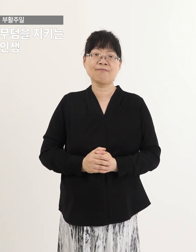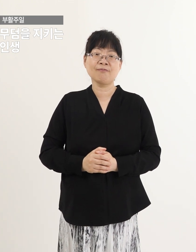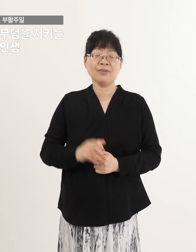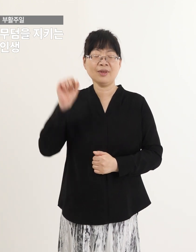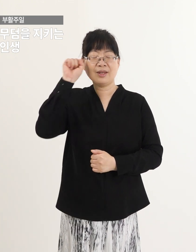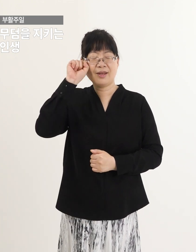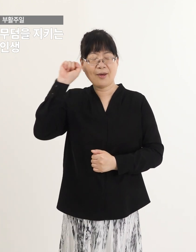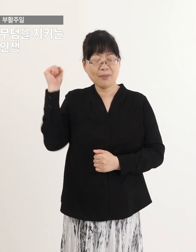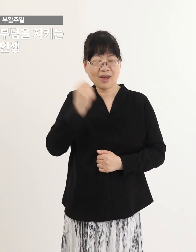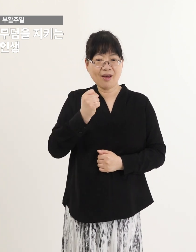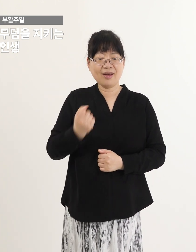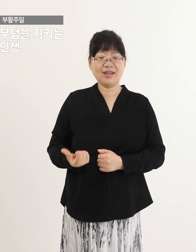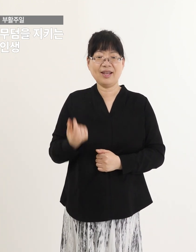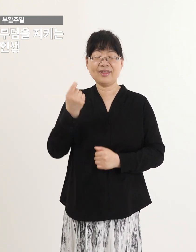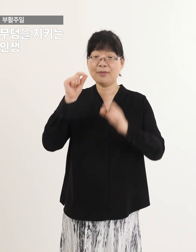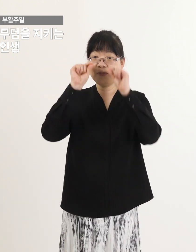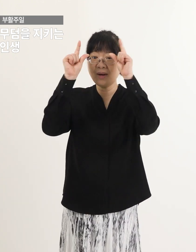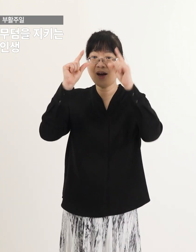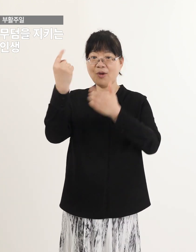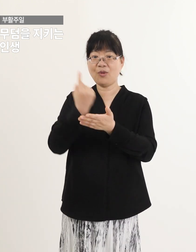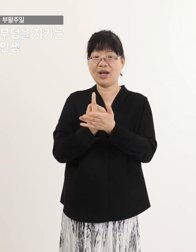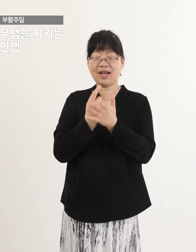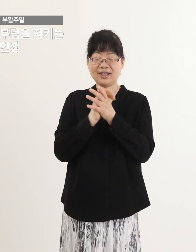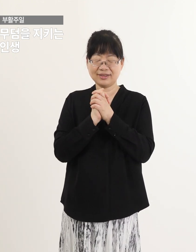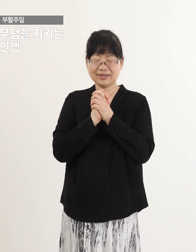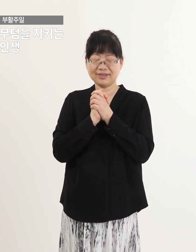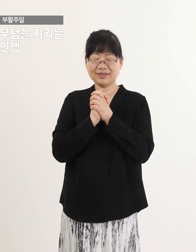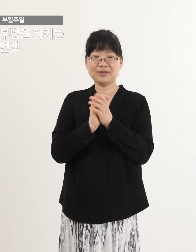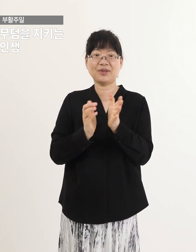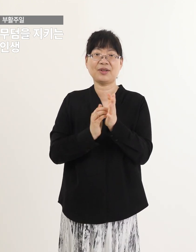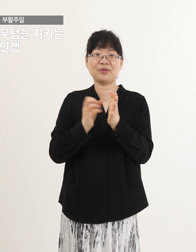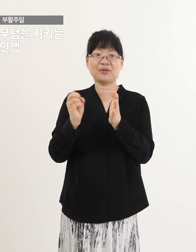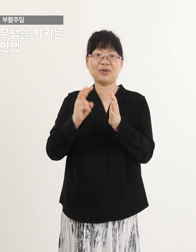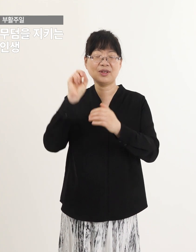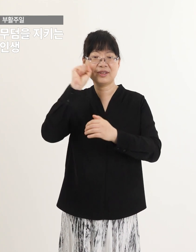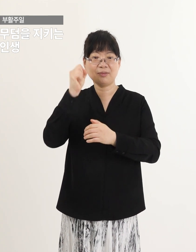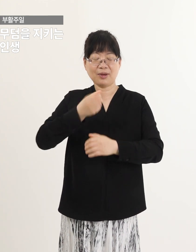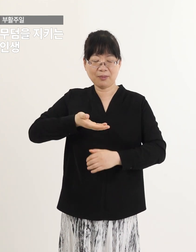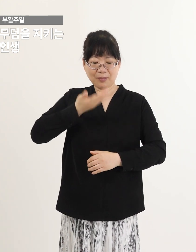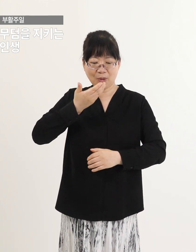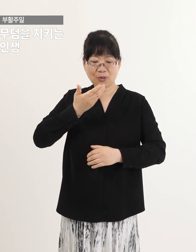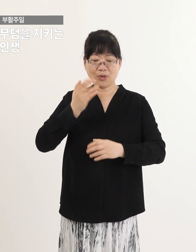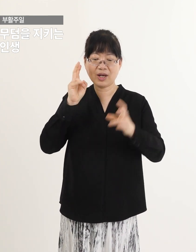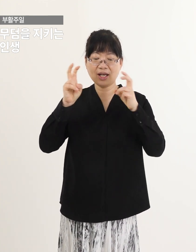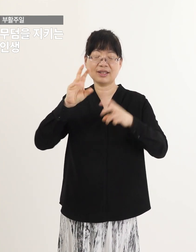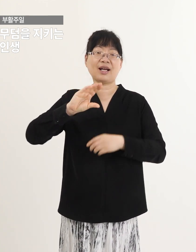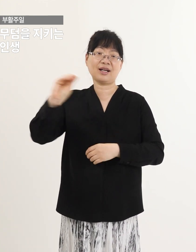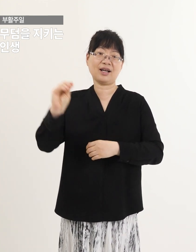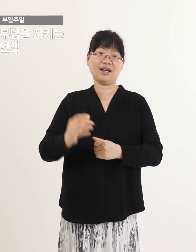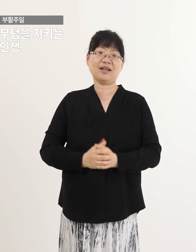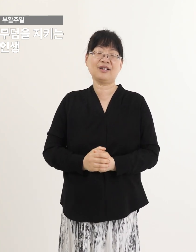그 새벽에 일어나서 나와서 그래도 기도하고 또 새벽밥 먹고 출근한단 말이에요.